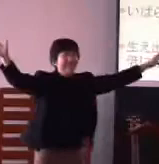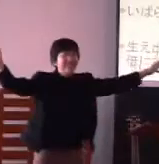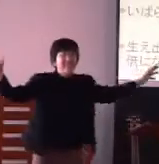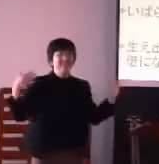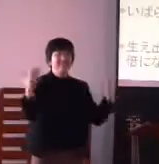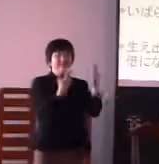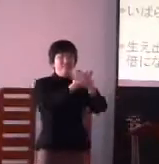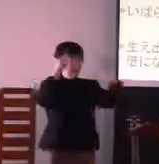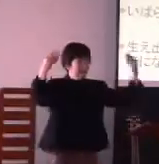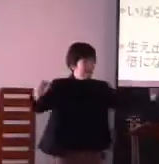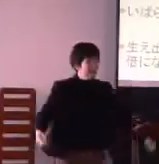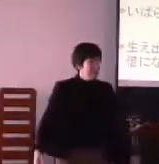見たのに、